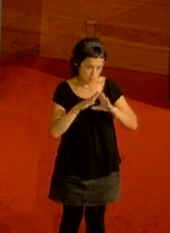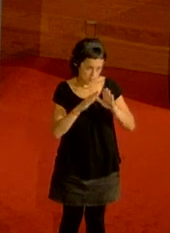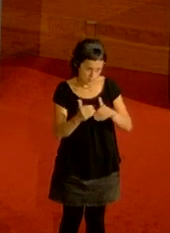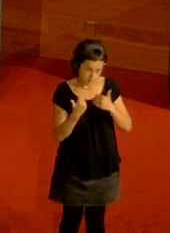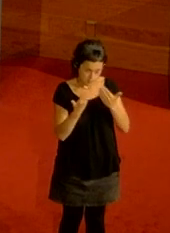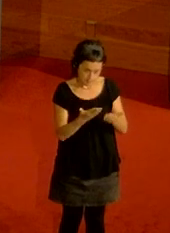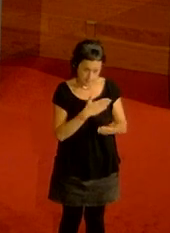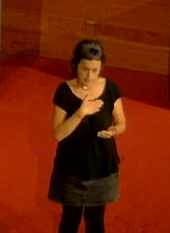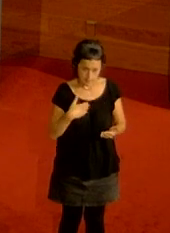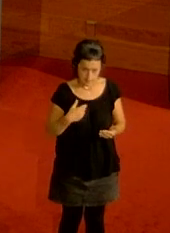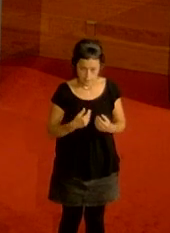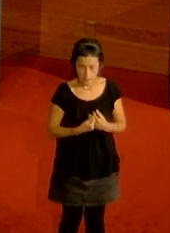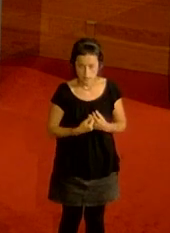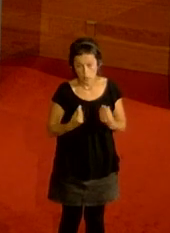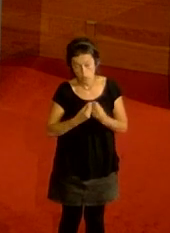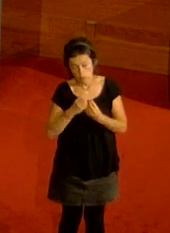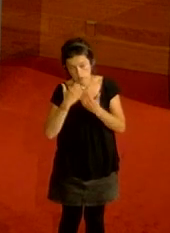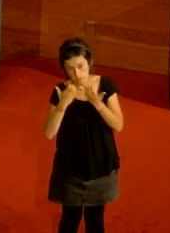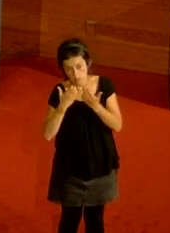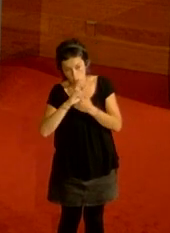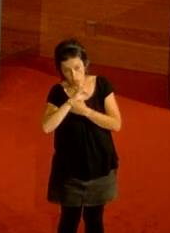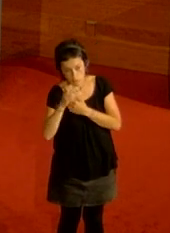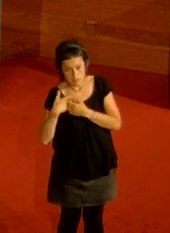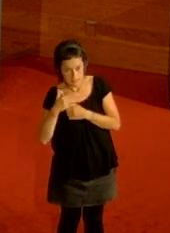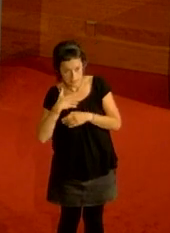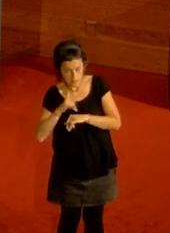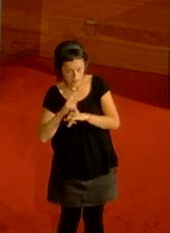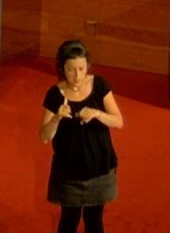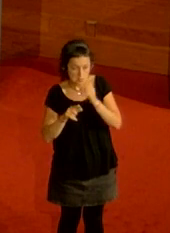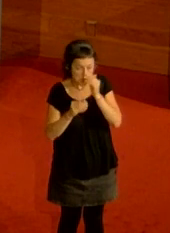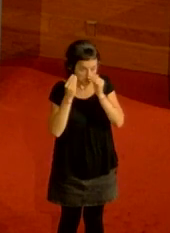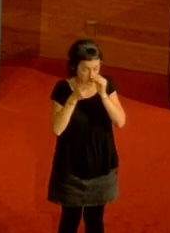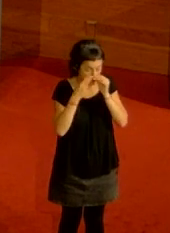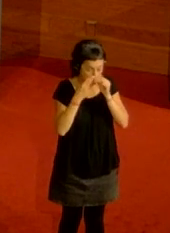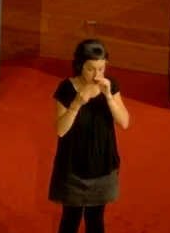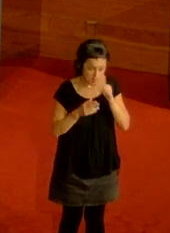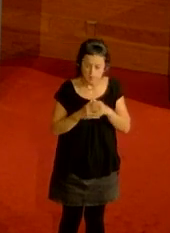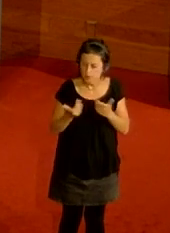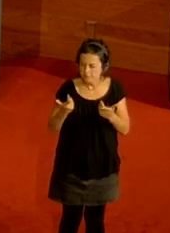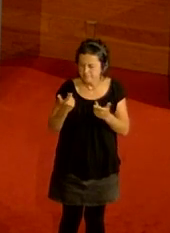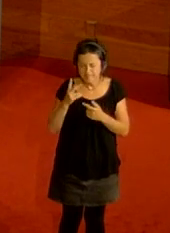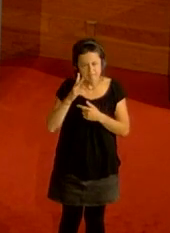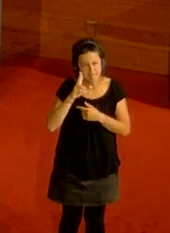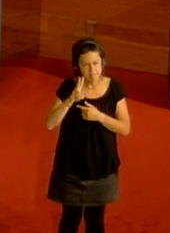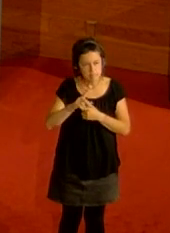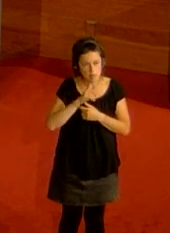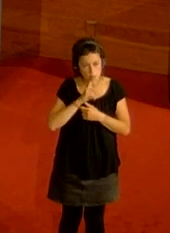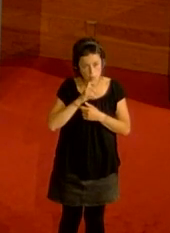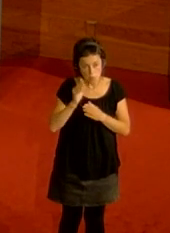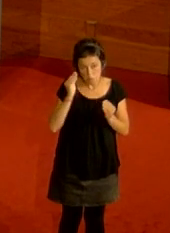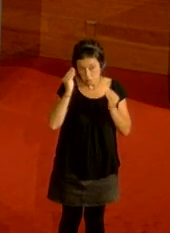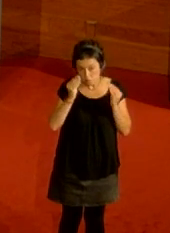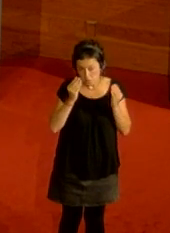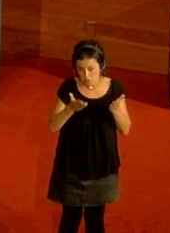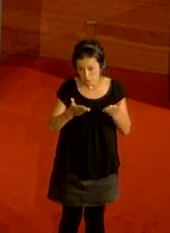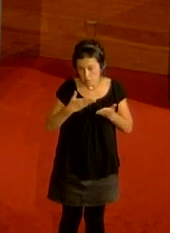con otros dos que os comento brevemente quería terminar me parece interesante y para ilustrarlo creo que nos puede ser de ayuda